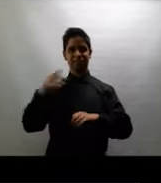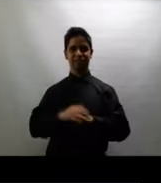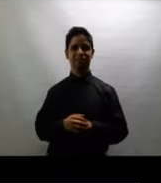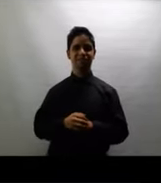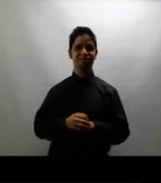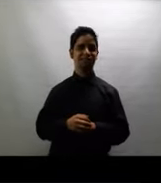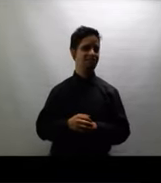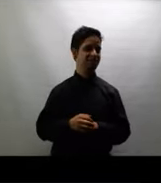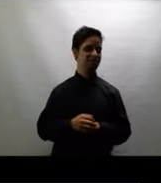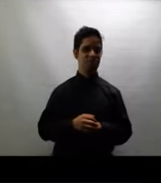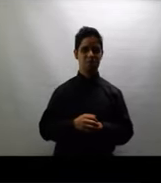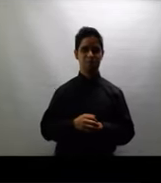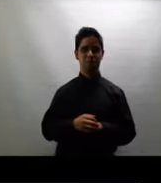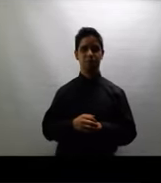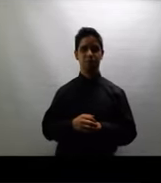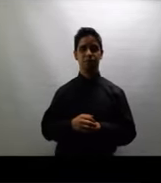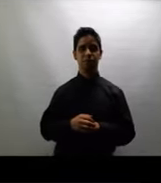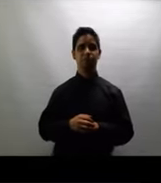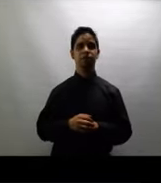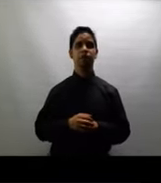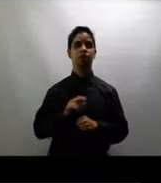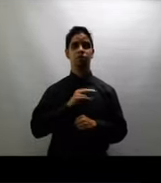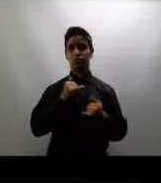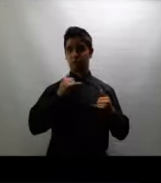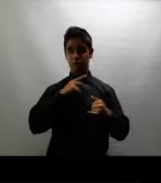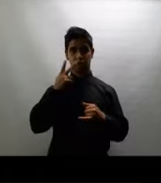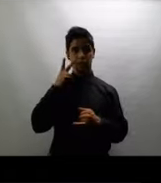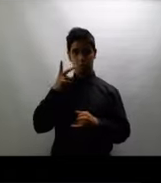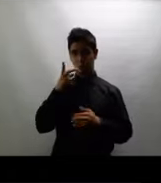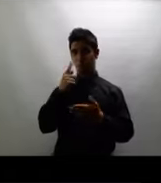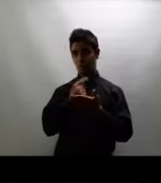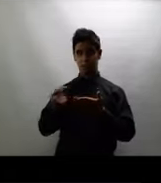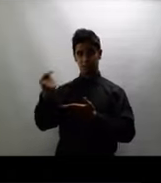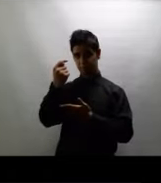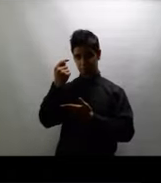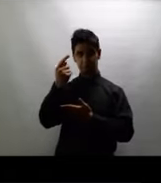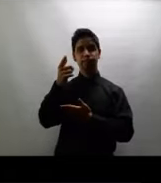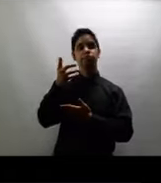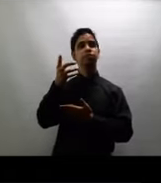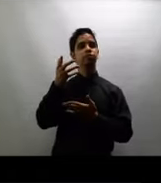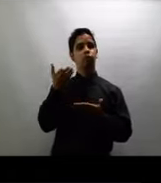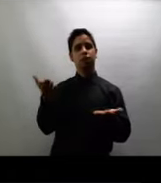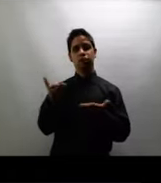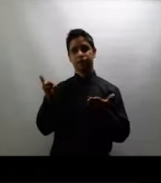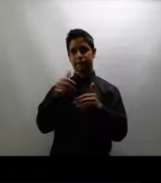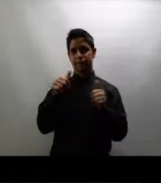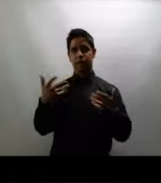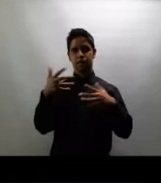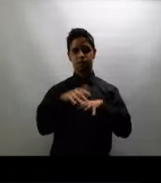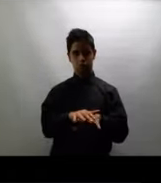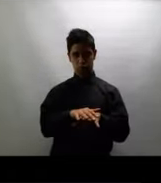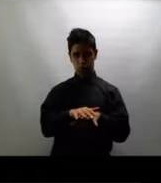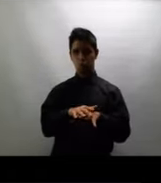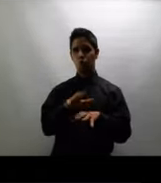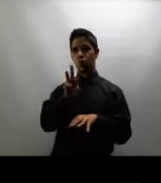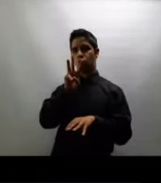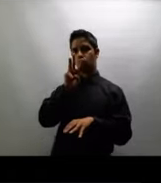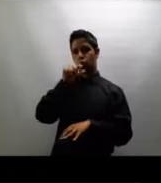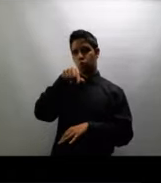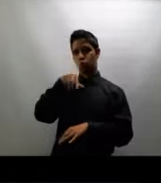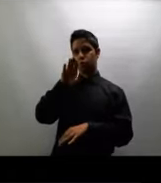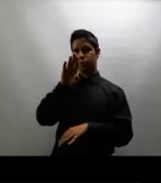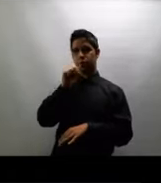me maté. Y nosotros nos vemos el próximo martes por aquí, por Arte Fusión, por